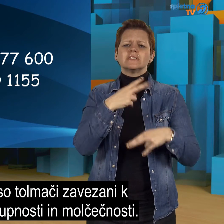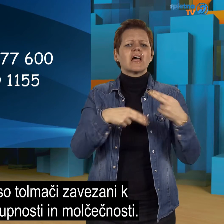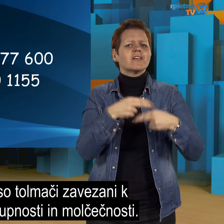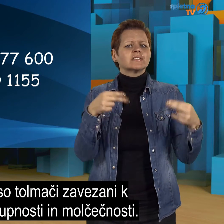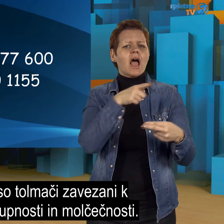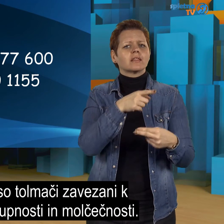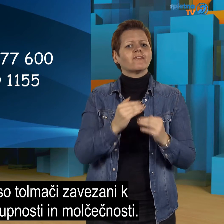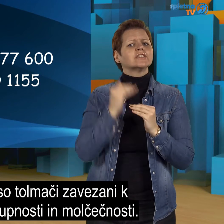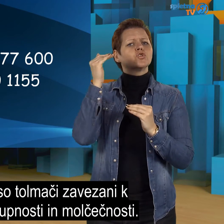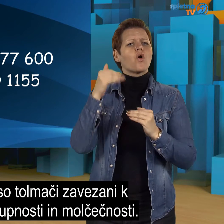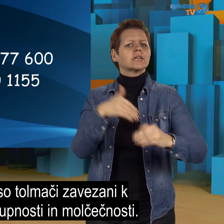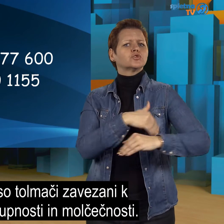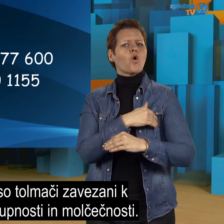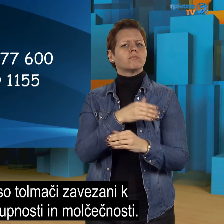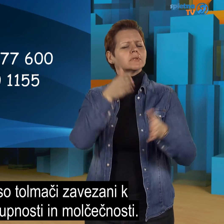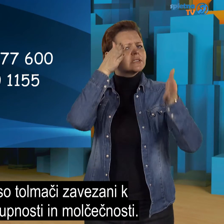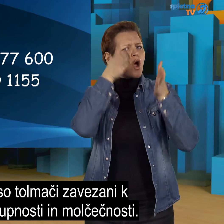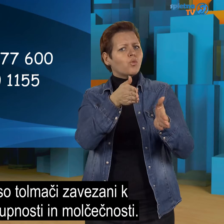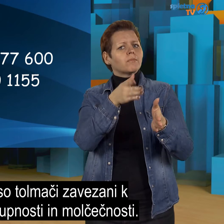zaupnosti in molčečnosti.